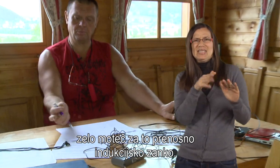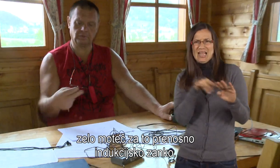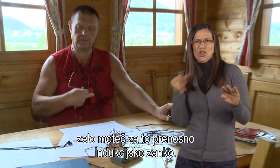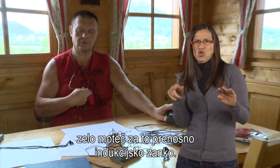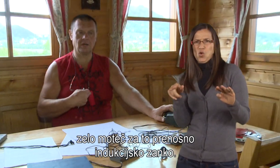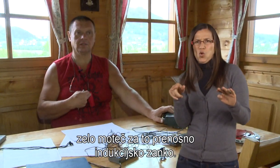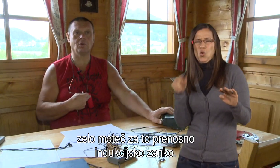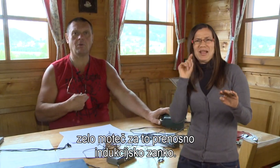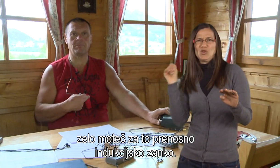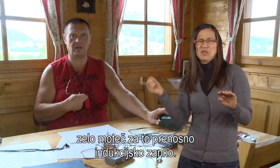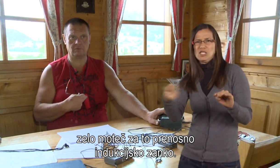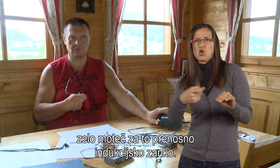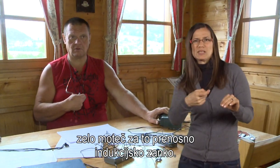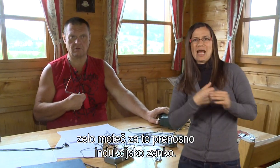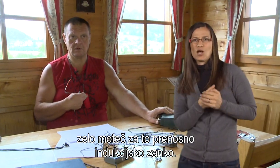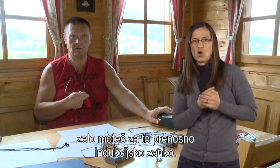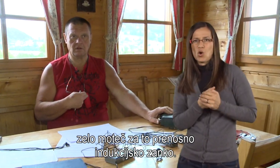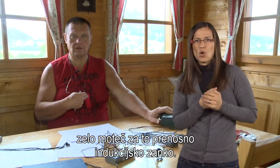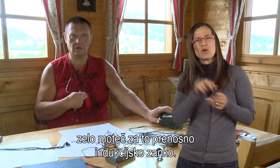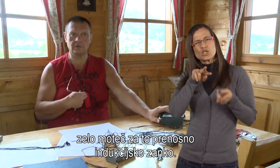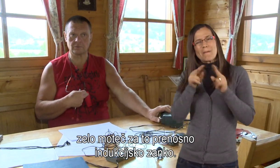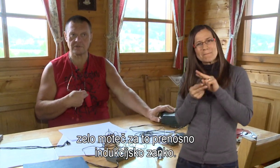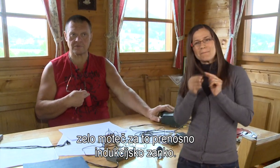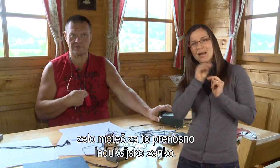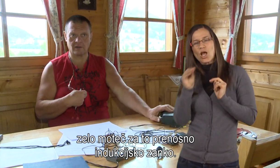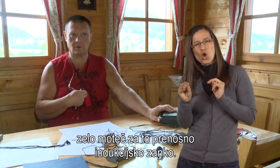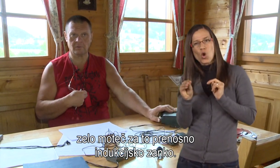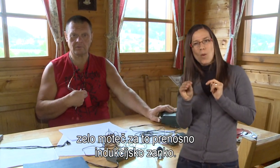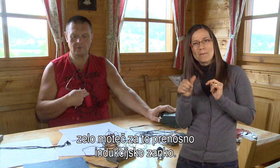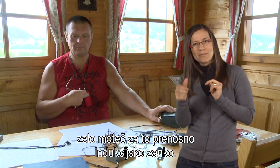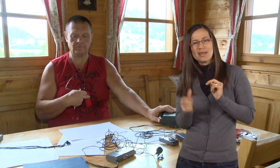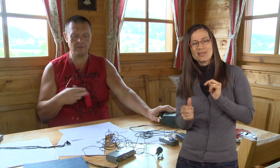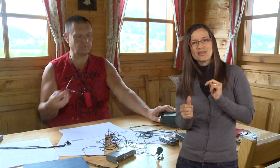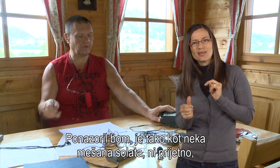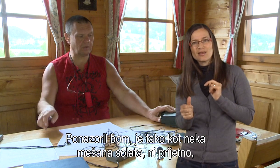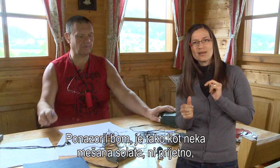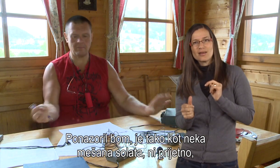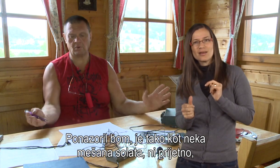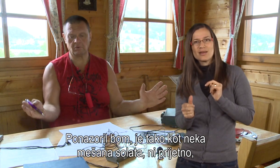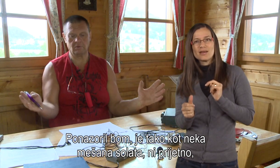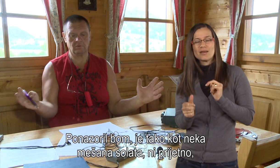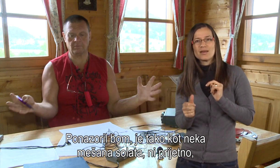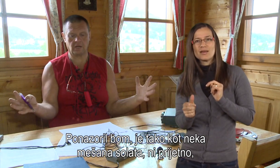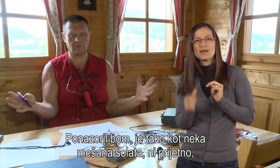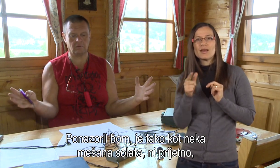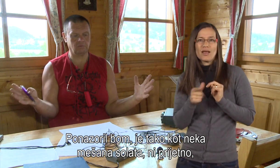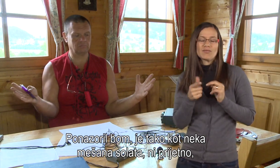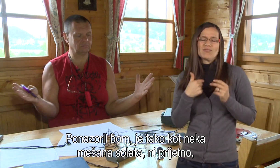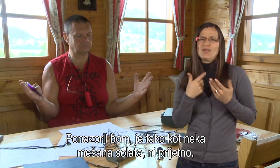zelo moteč na to prenosno indukcijsko zanko. Potem boš rekel temu,